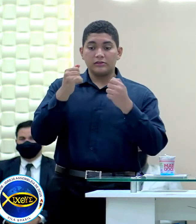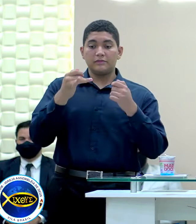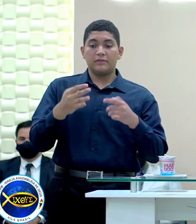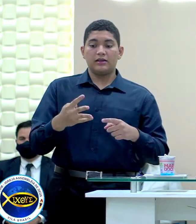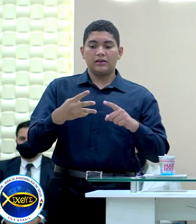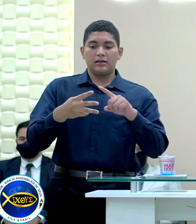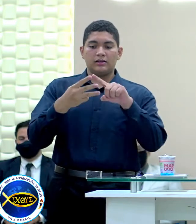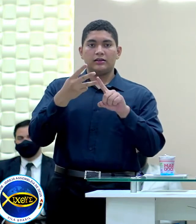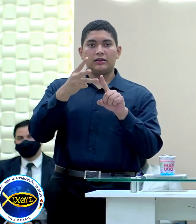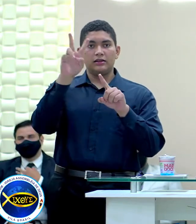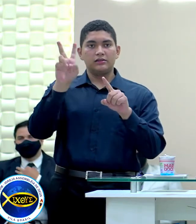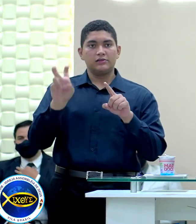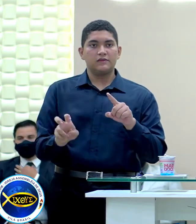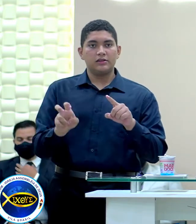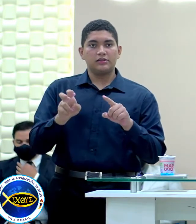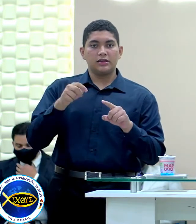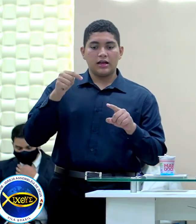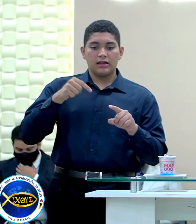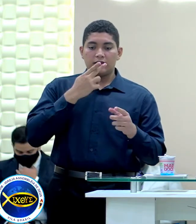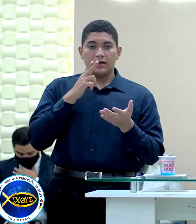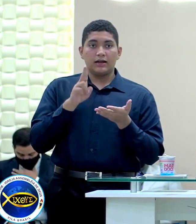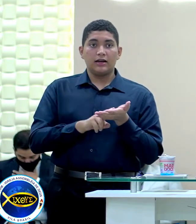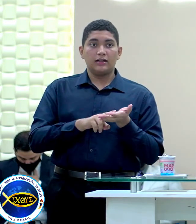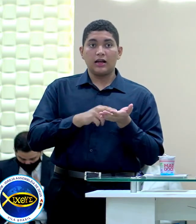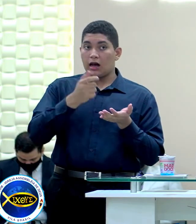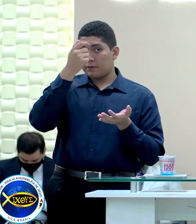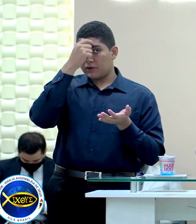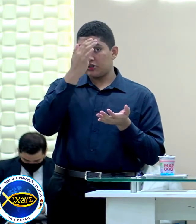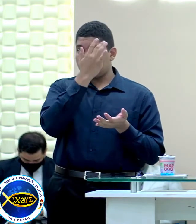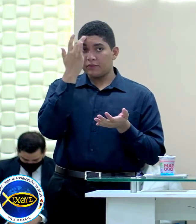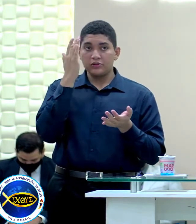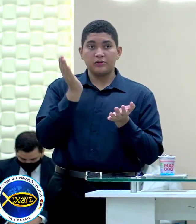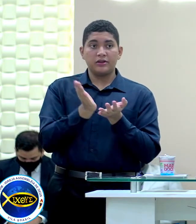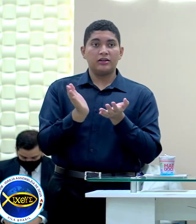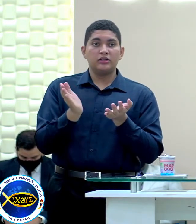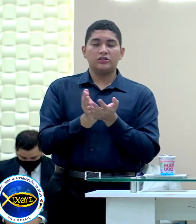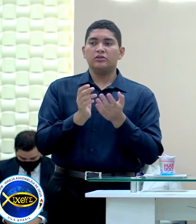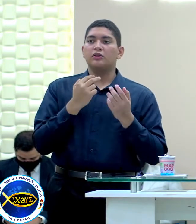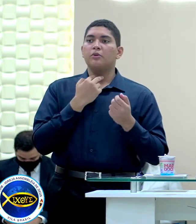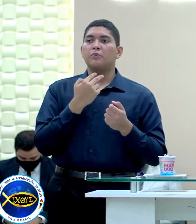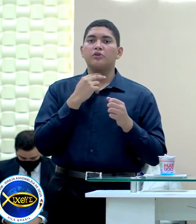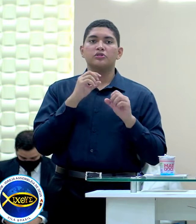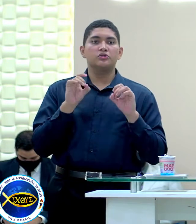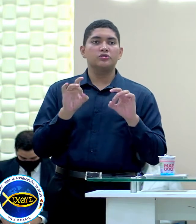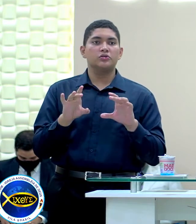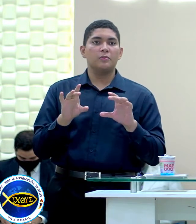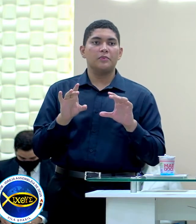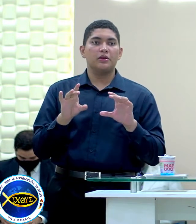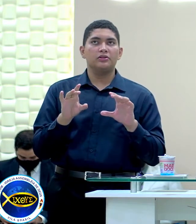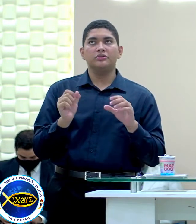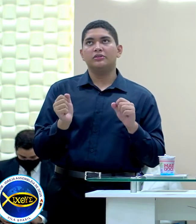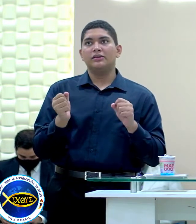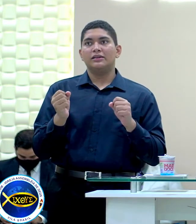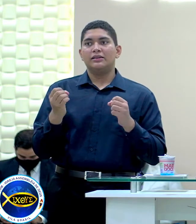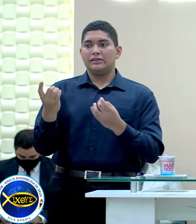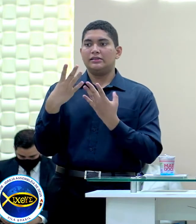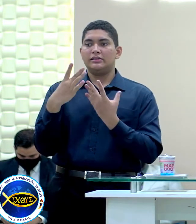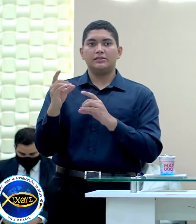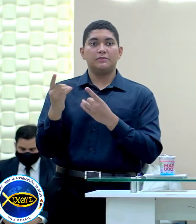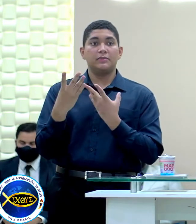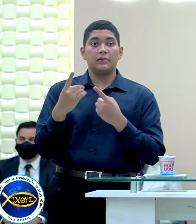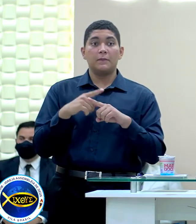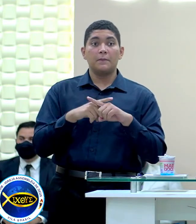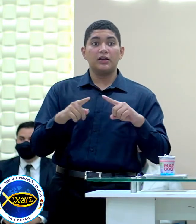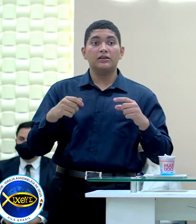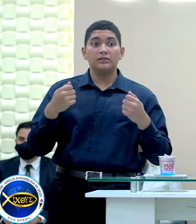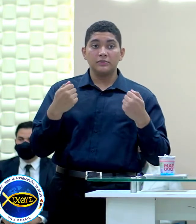epístola. A mente do crente não deve ser apenas disciplinada, mas também deve ser uma mente sóbria.